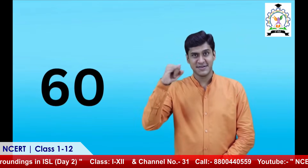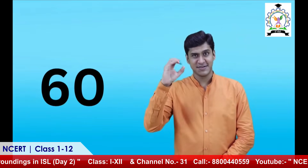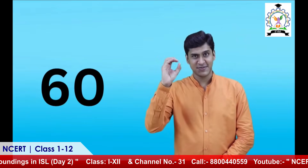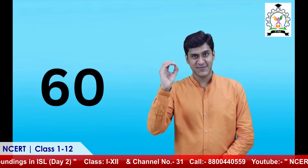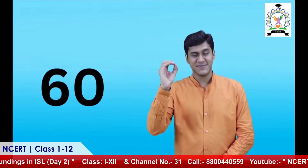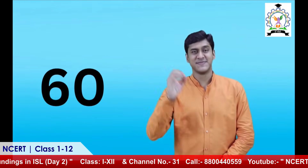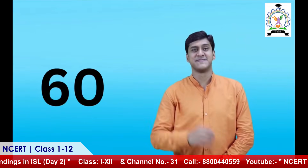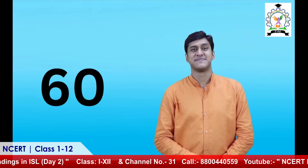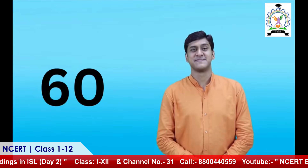60